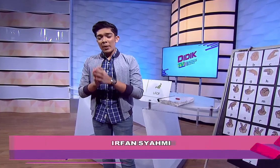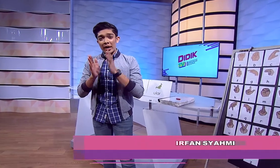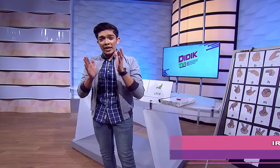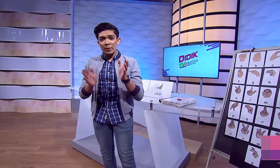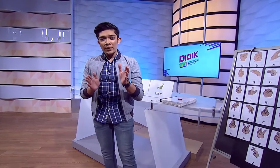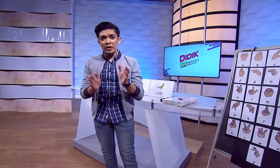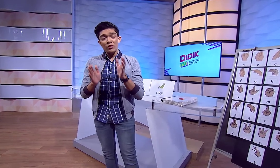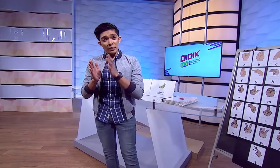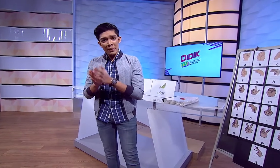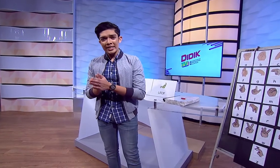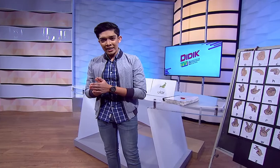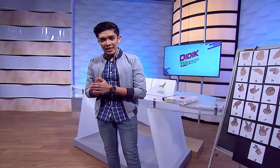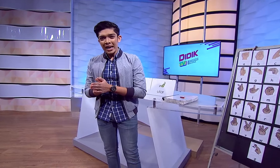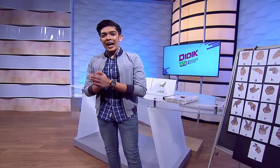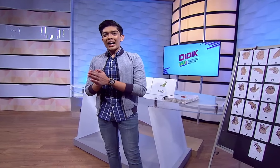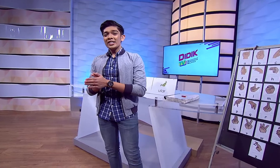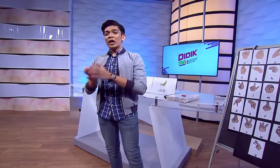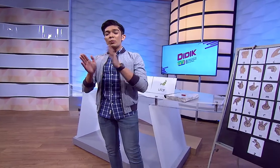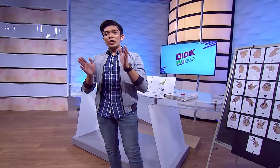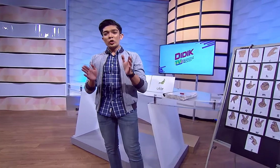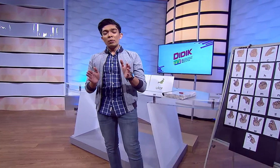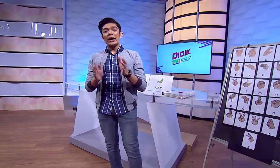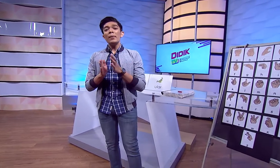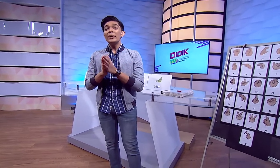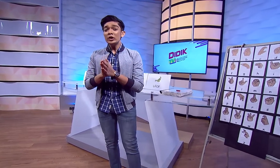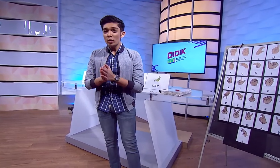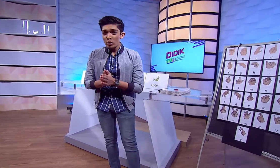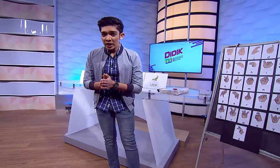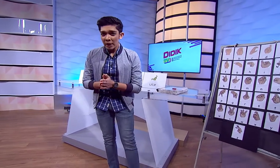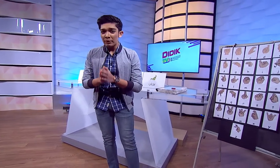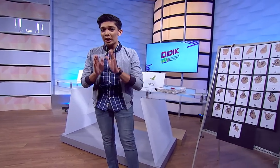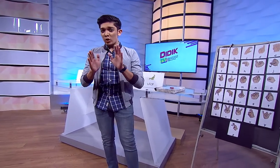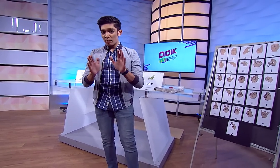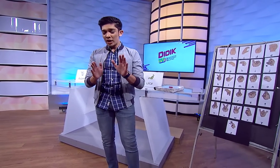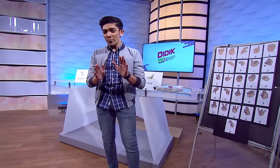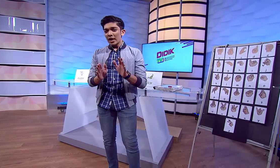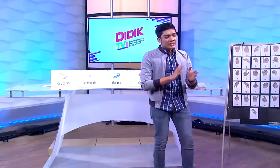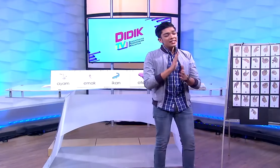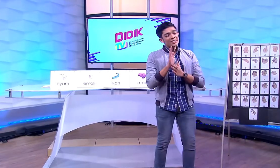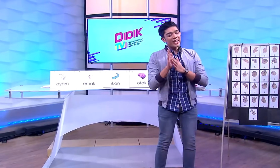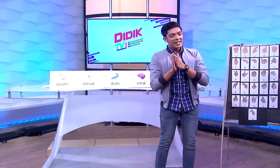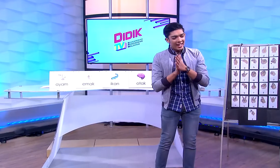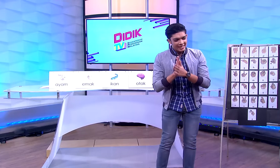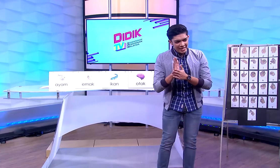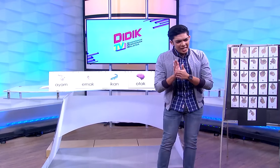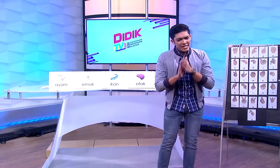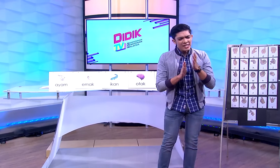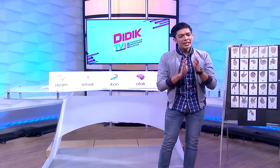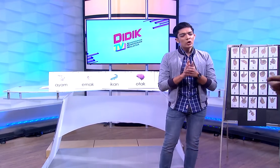menghadapi kau bisa menjadi akhirnya Jangan lupa untuk memakai penutup muka apabila keluar rumah cerita setengah ADB dan jangan